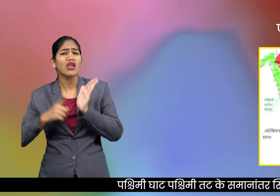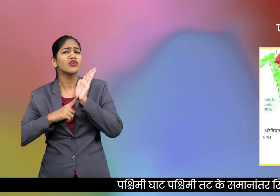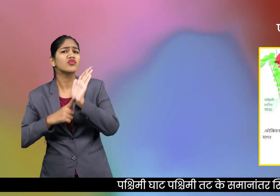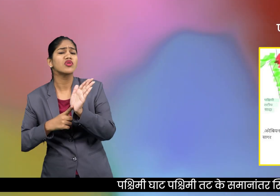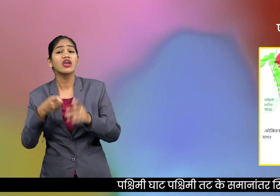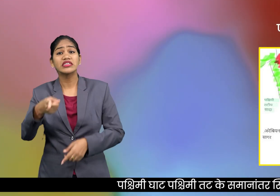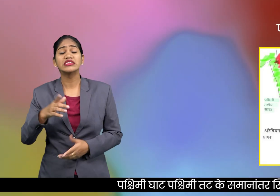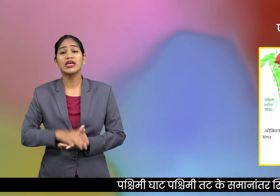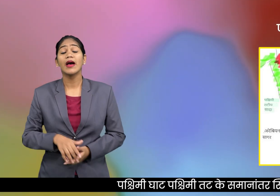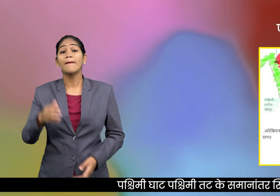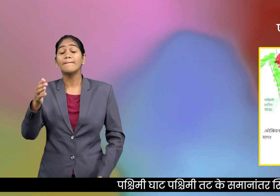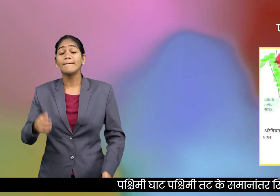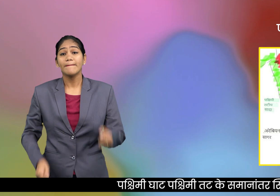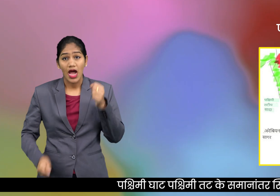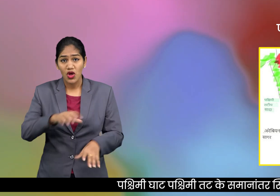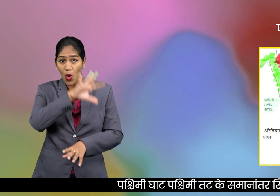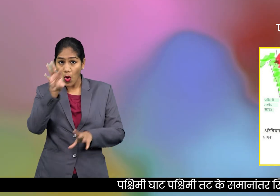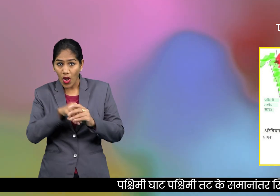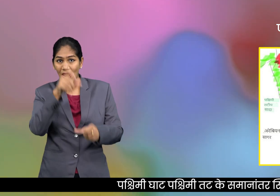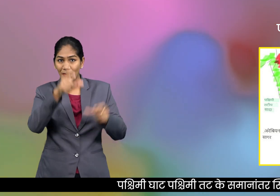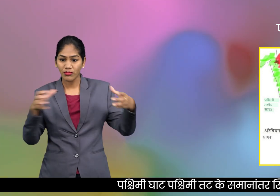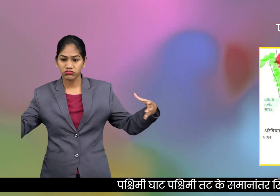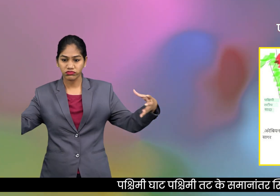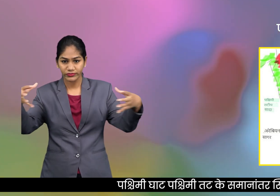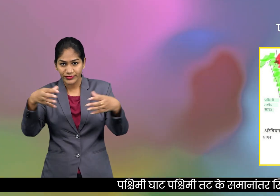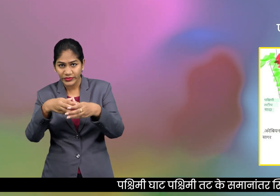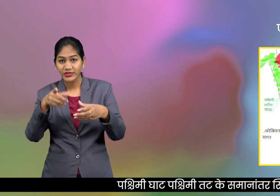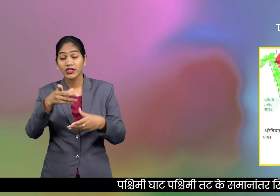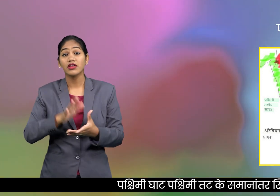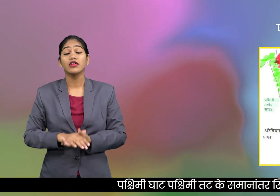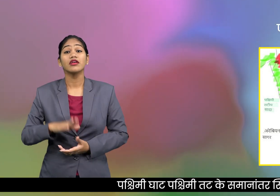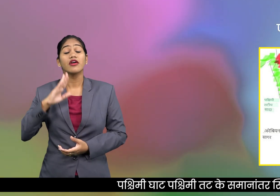पश्चिमी घाट पश्चिमी तट के समांतर स्थित है।